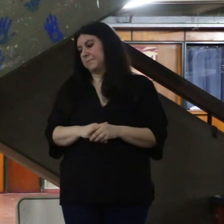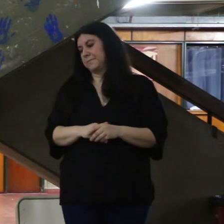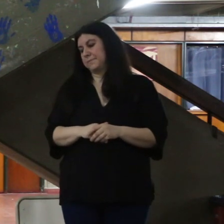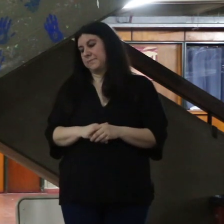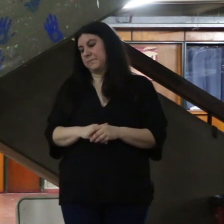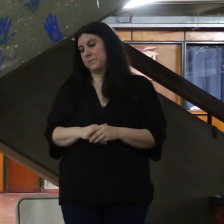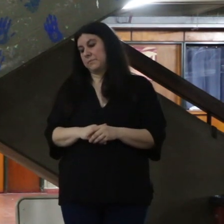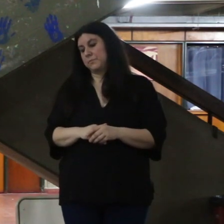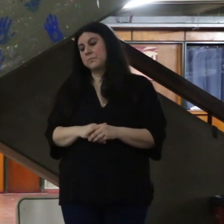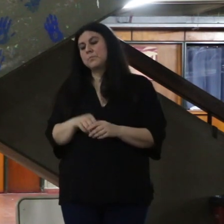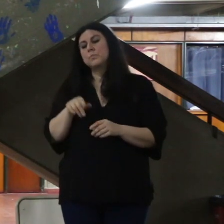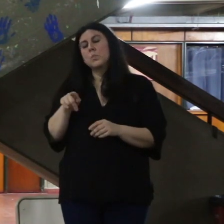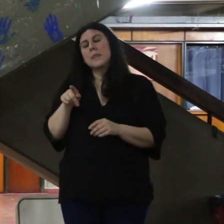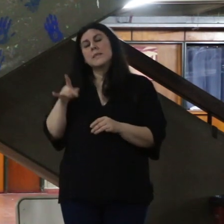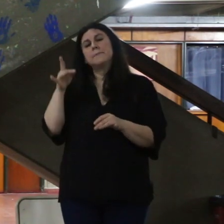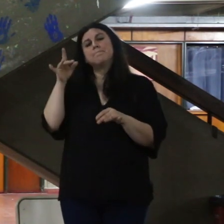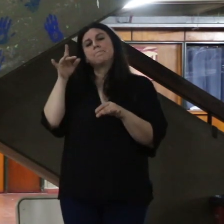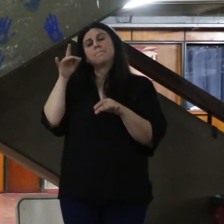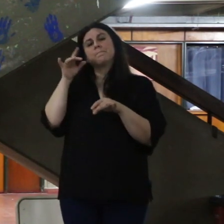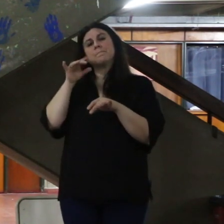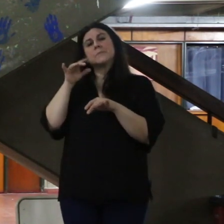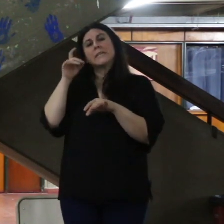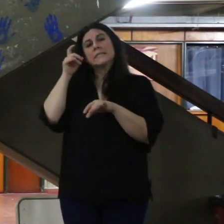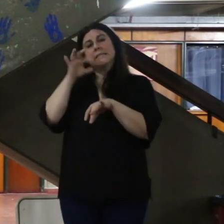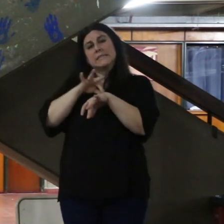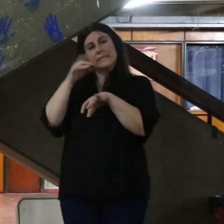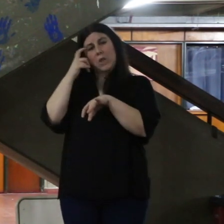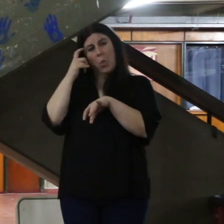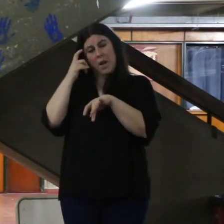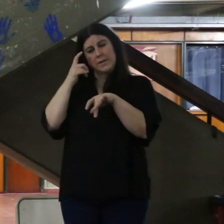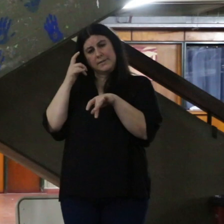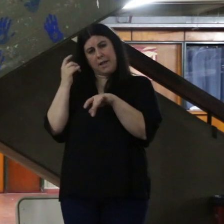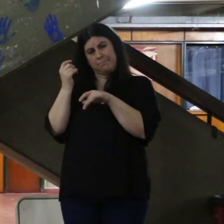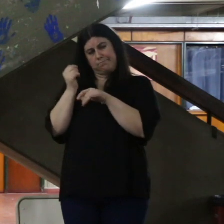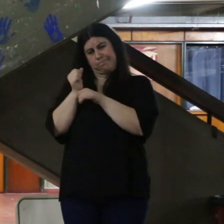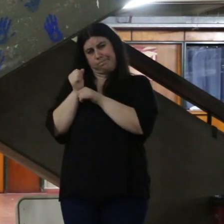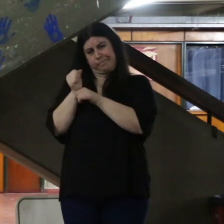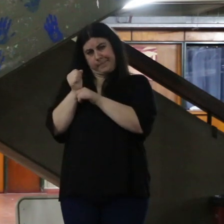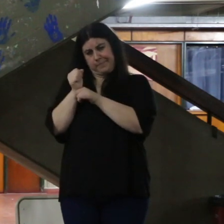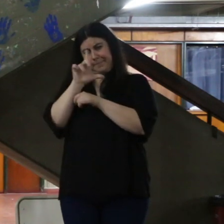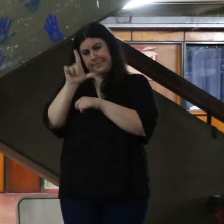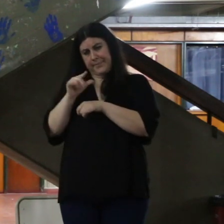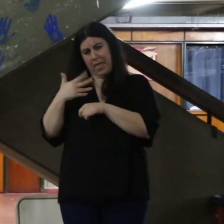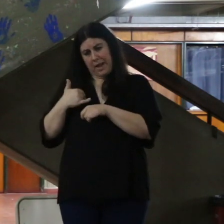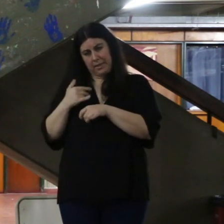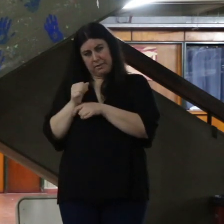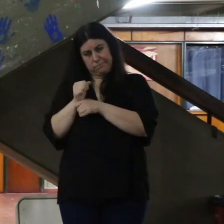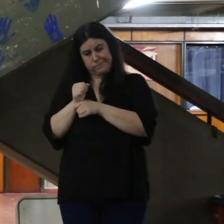Una psicoanalista muy, muy importante que ha tenido nuestro país,